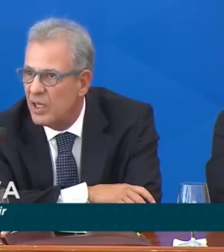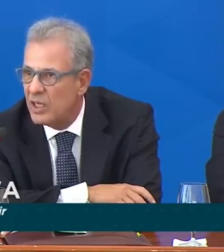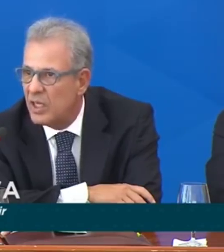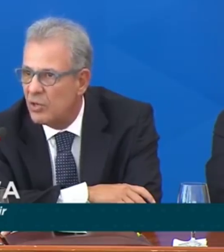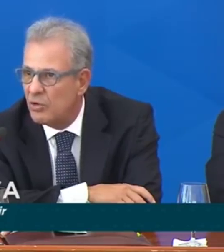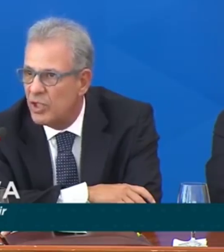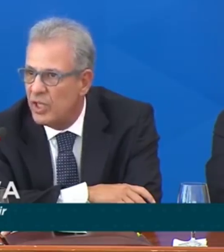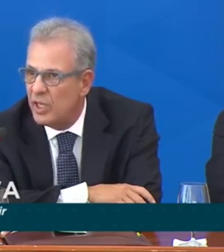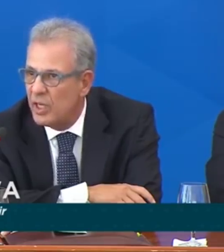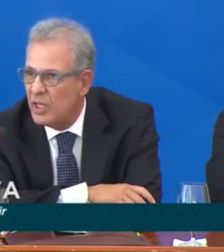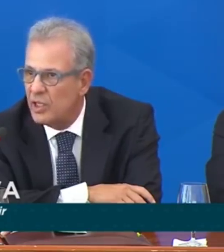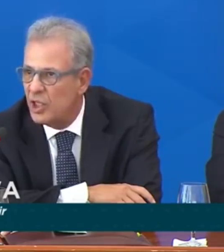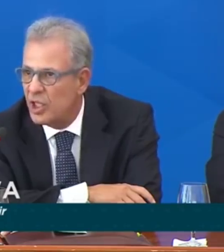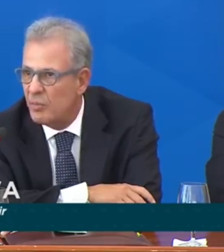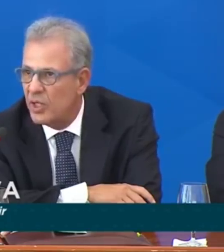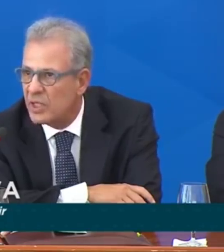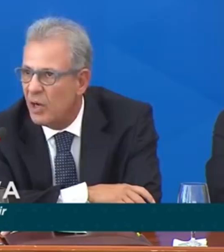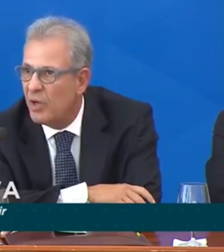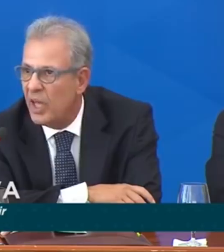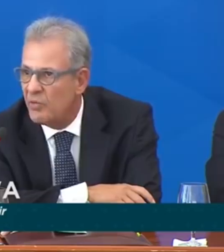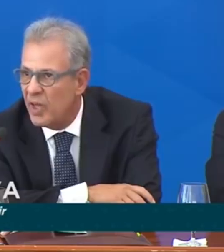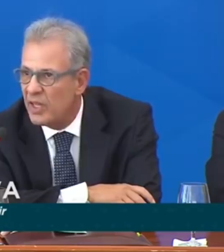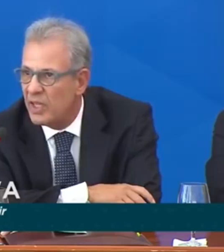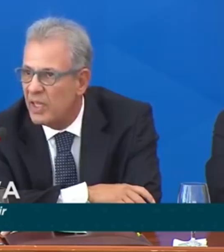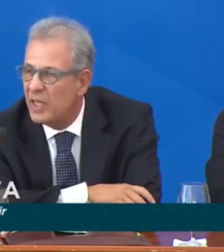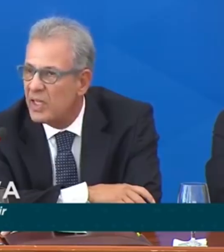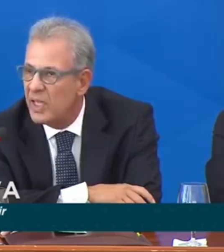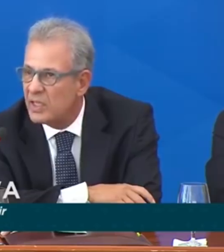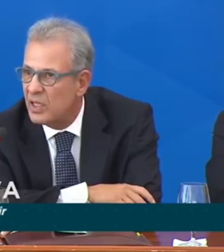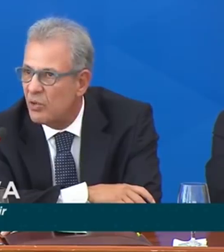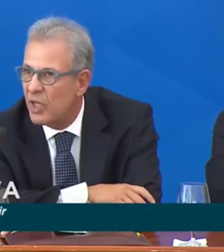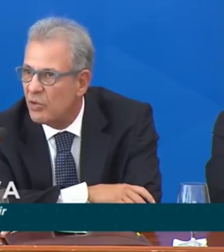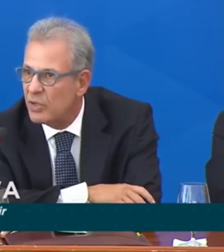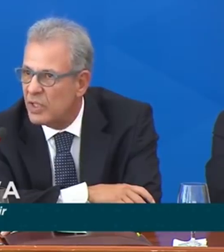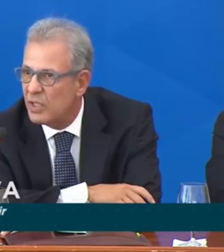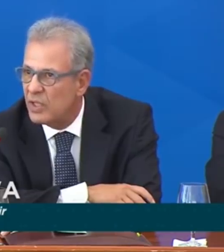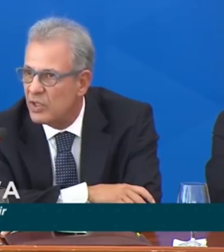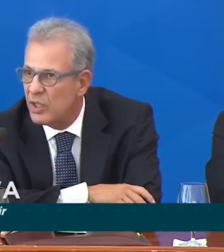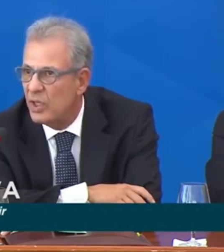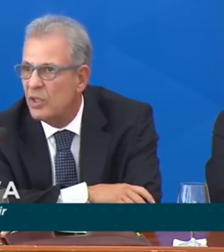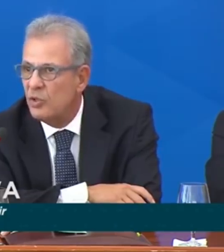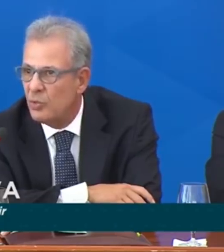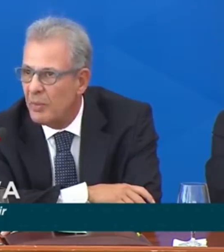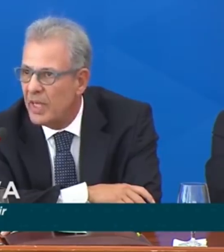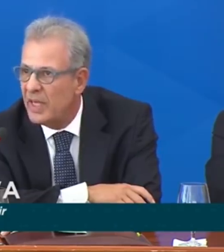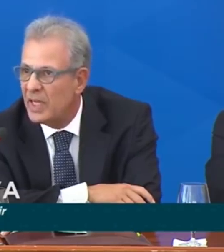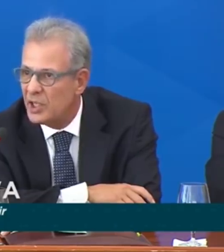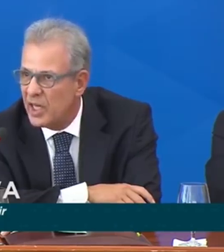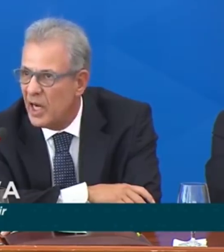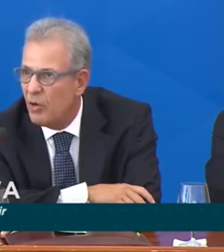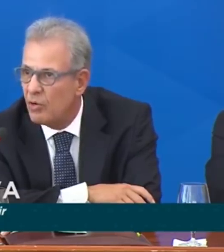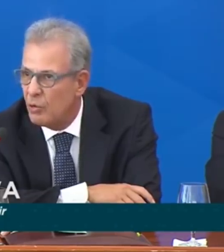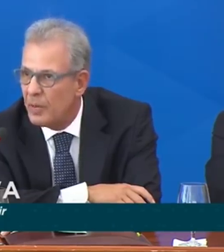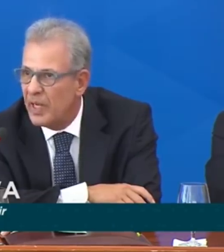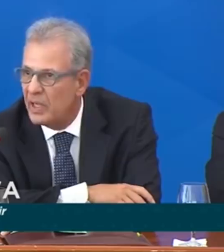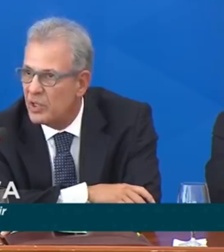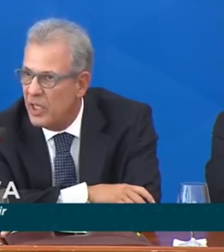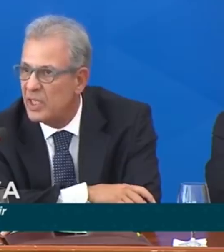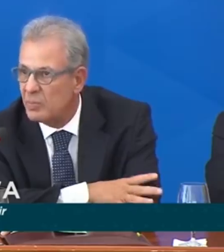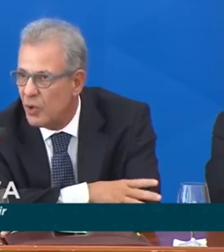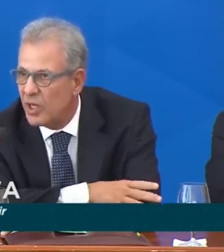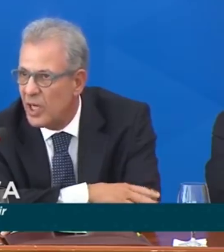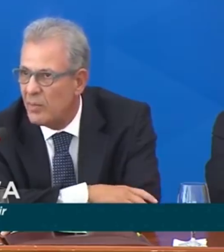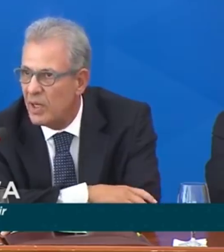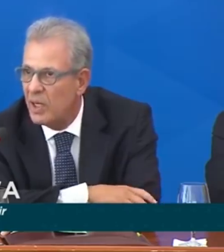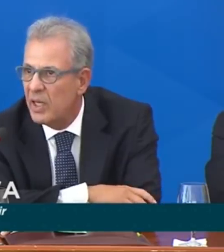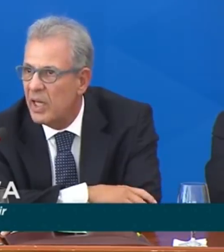margens, tanto de distribuição e revenda, têm sido reduzidas de uma maneira geral no país. E